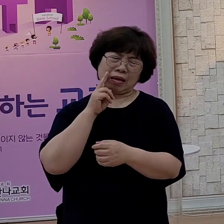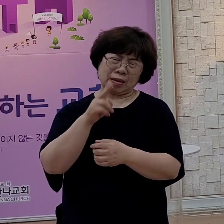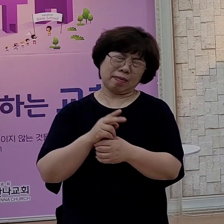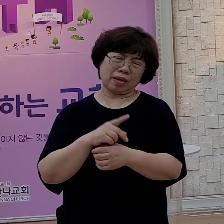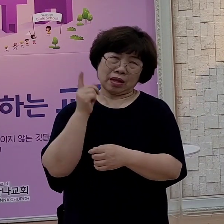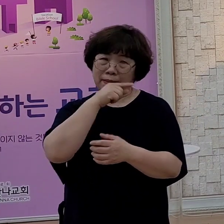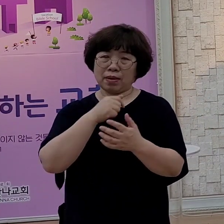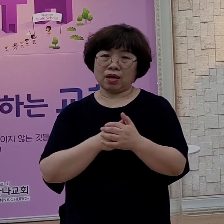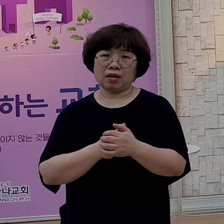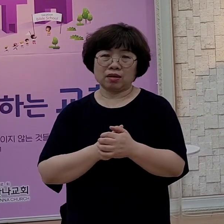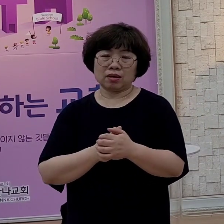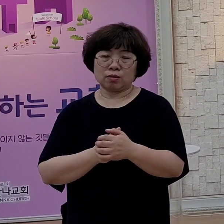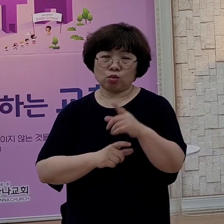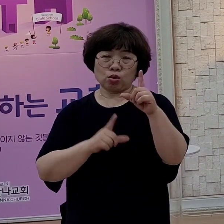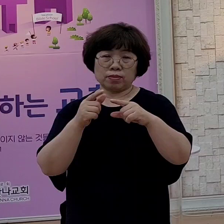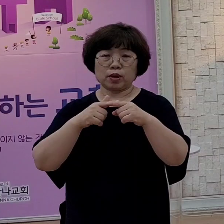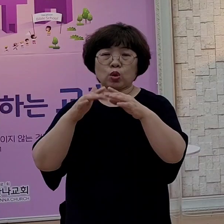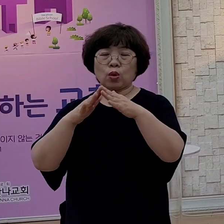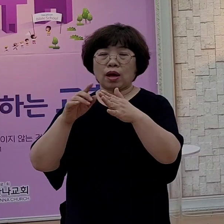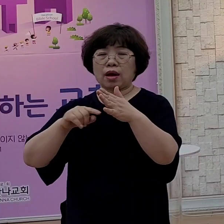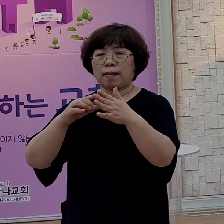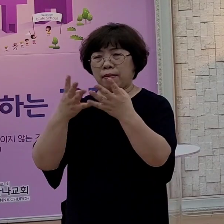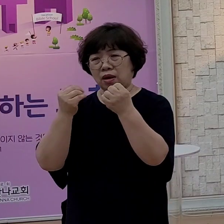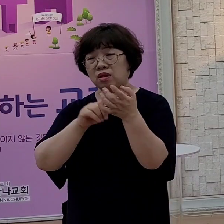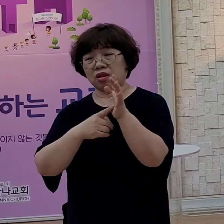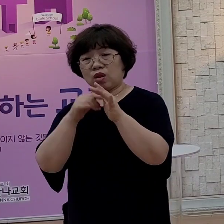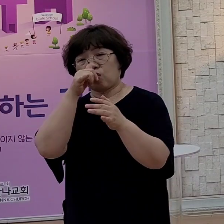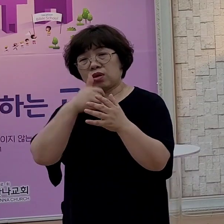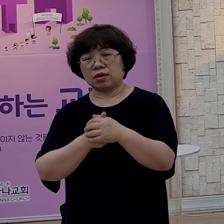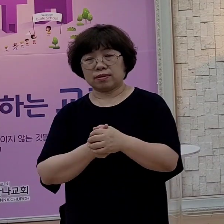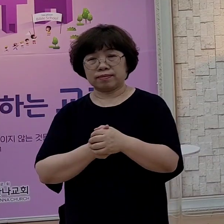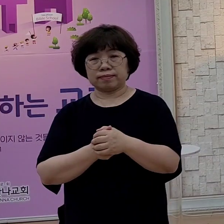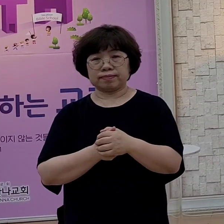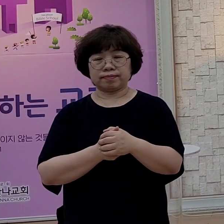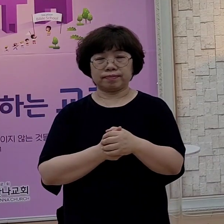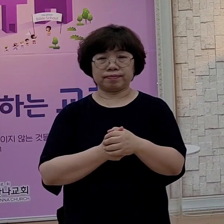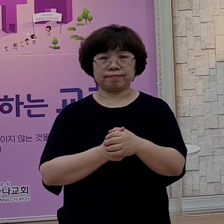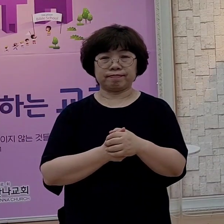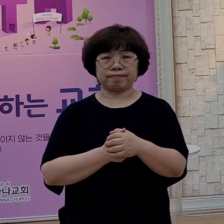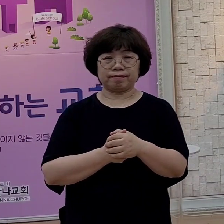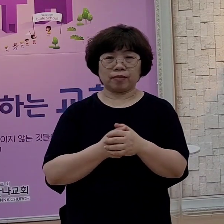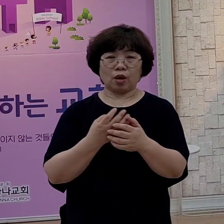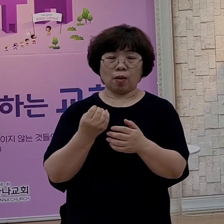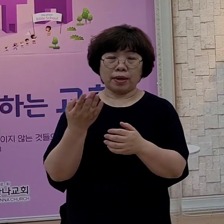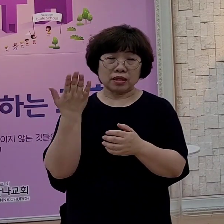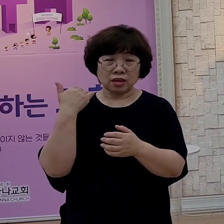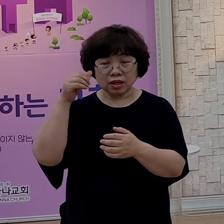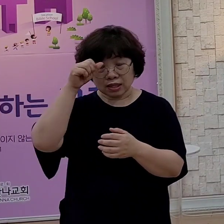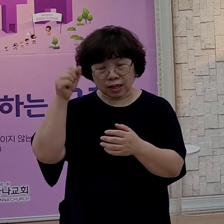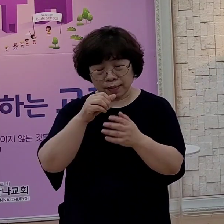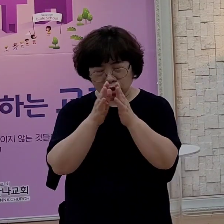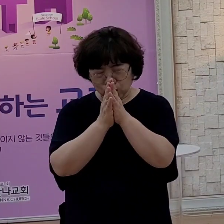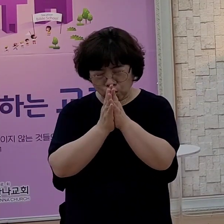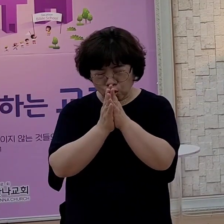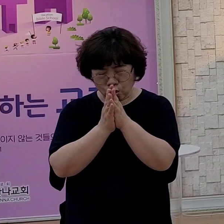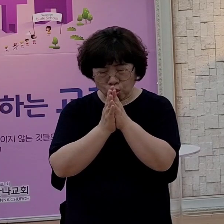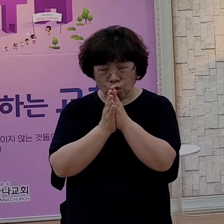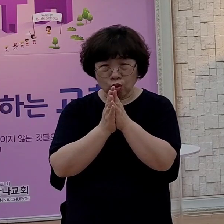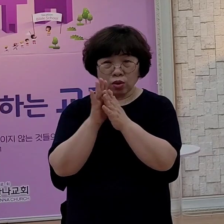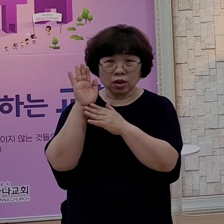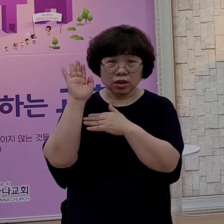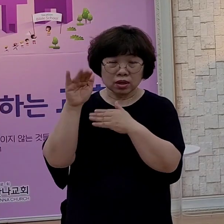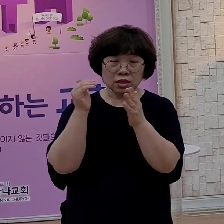지금 이게 현실입니다. 제가 얼마 전에 새벽기도 때 우리 김가빈 권사님하고 본당 닦고 청소하면서